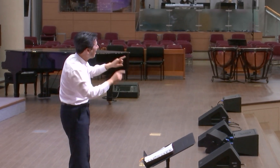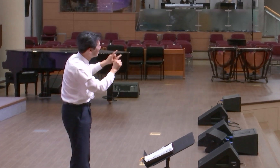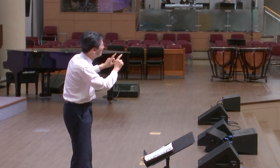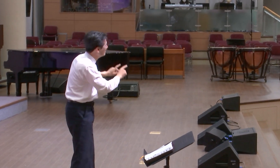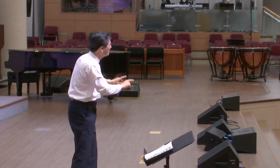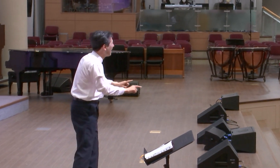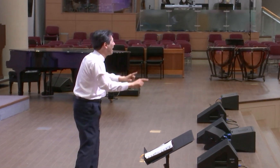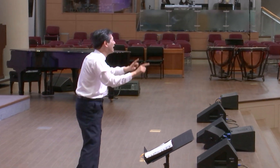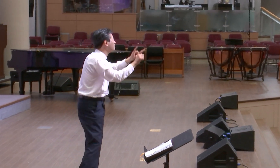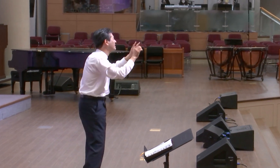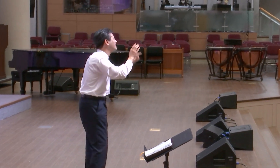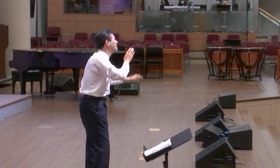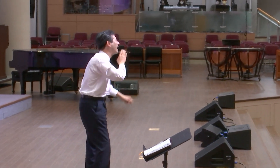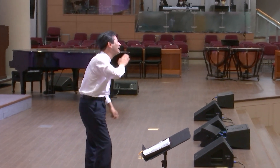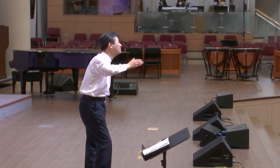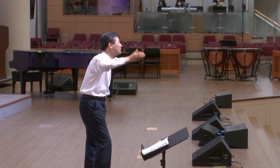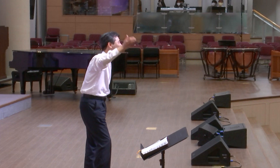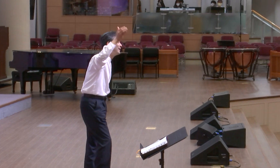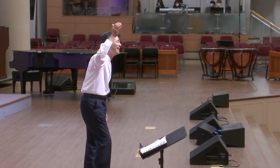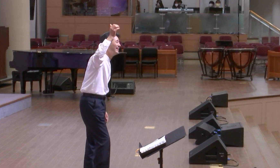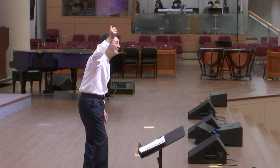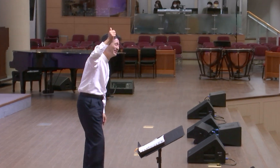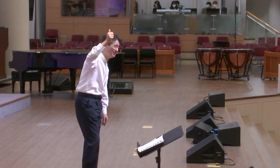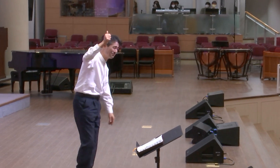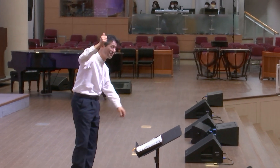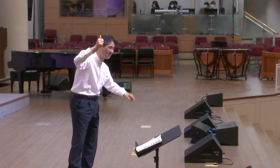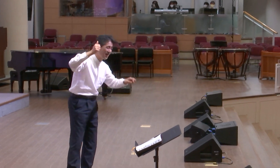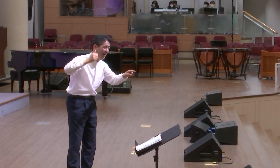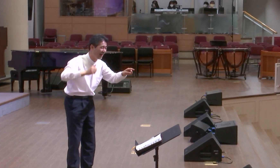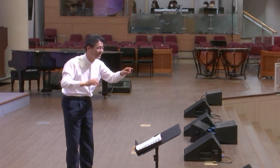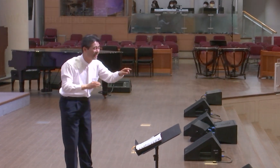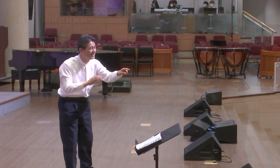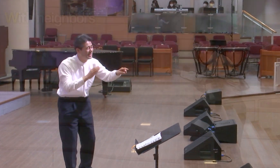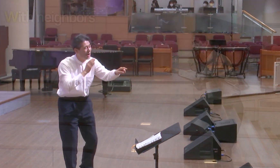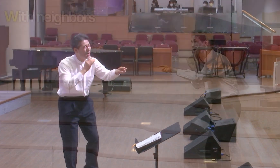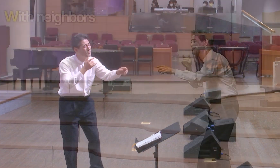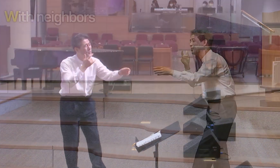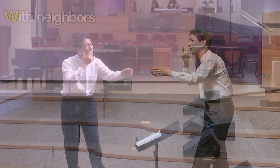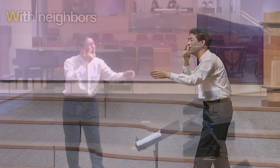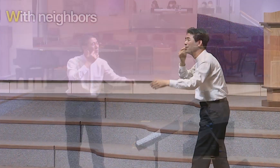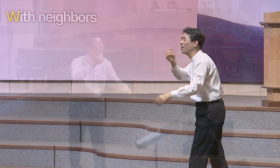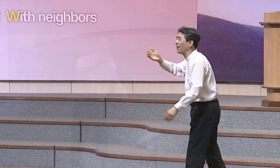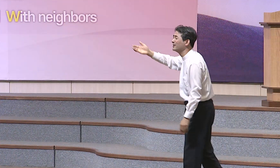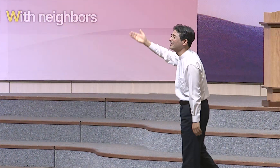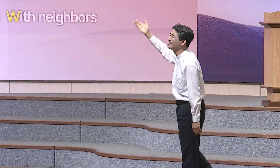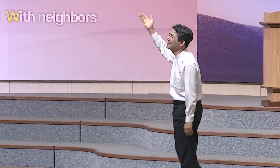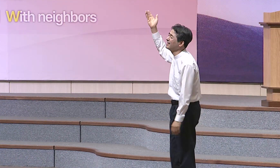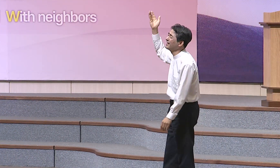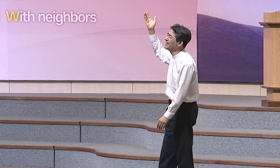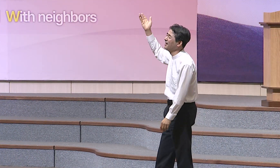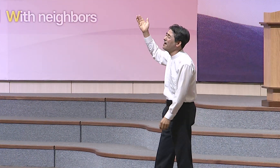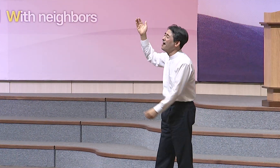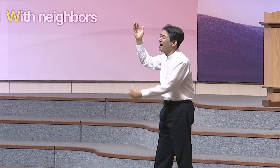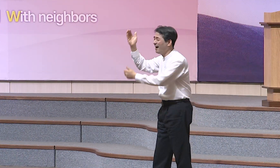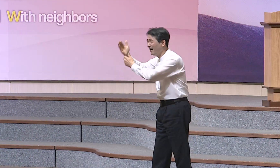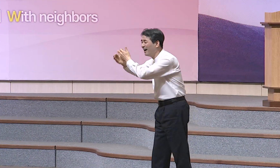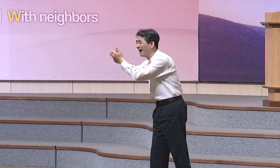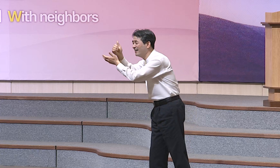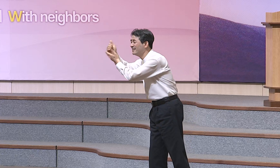너의 삶의 참 주인 너의 참 부모이신 하나님